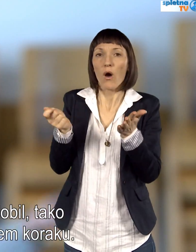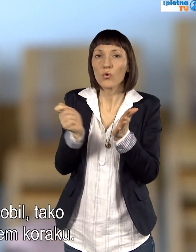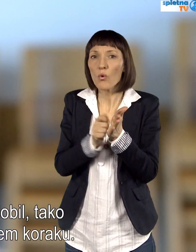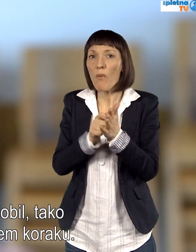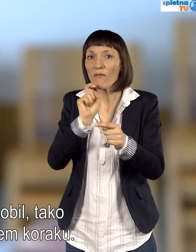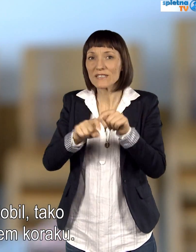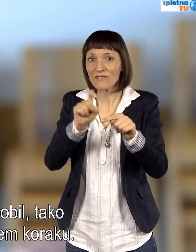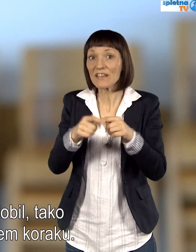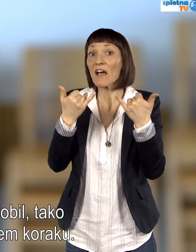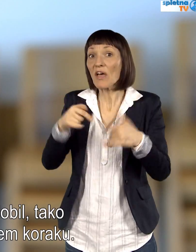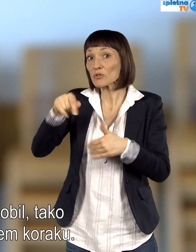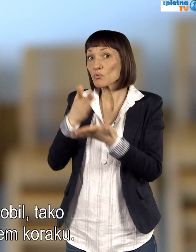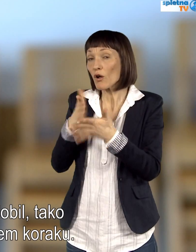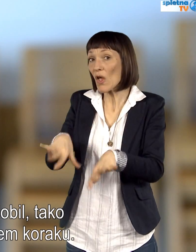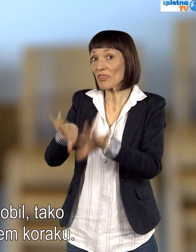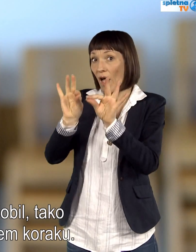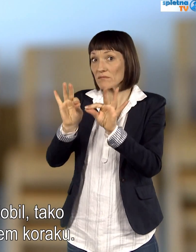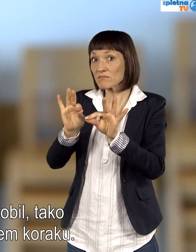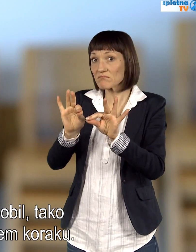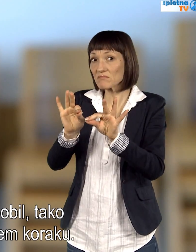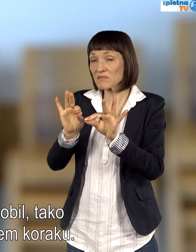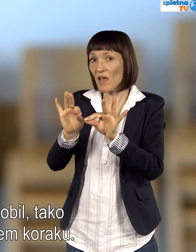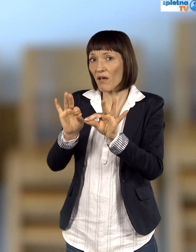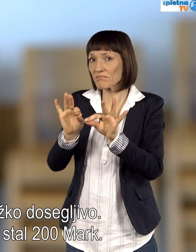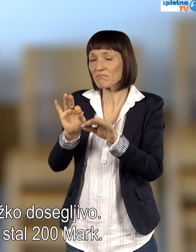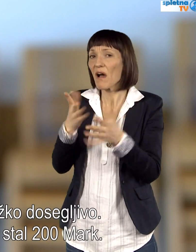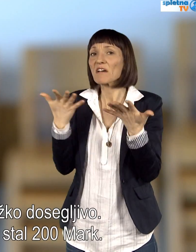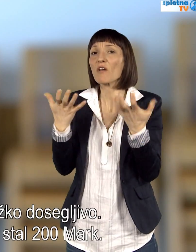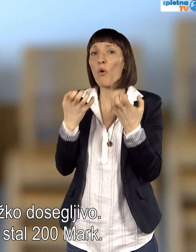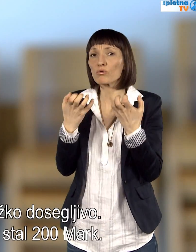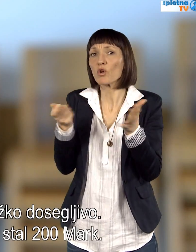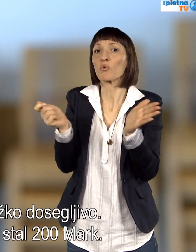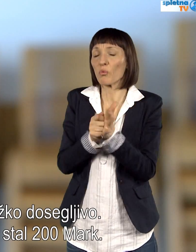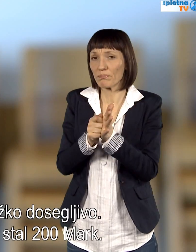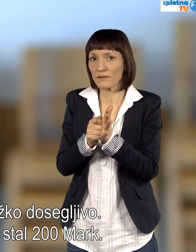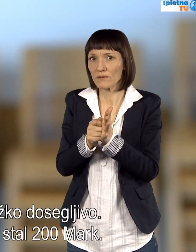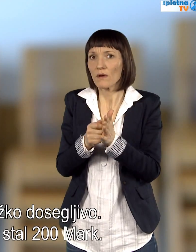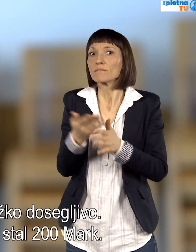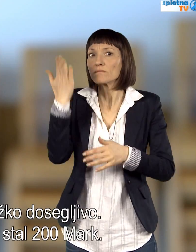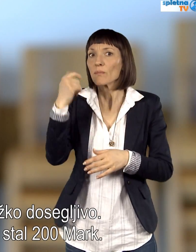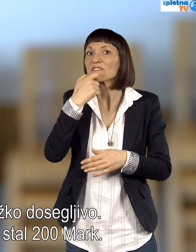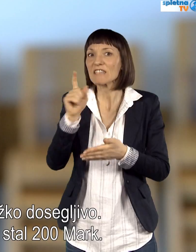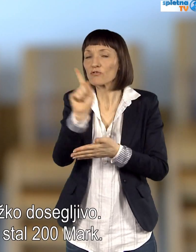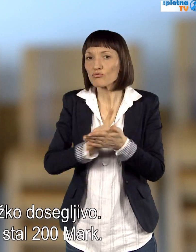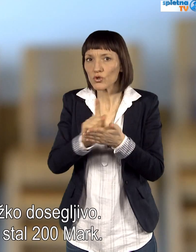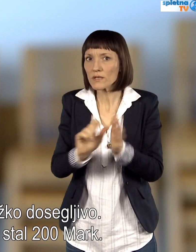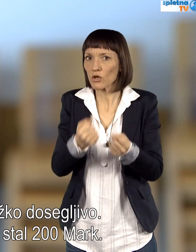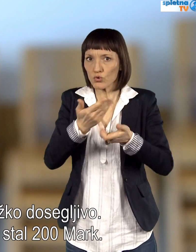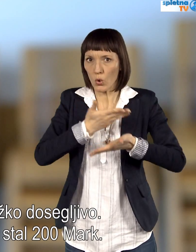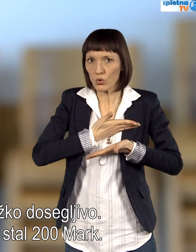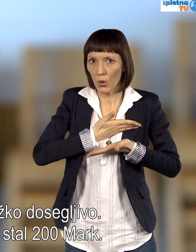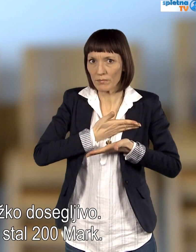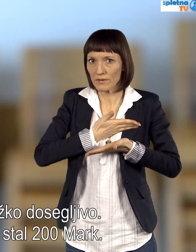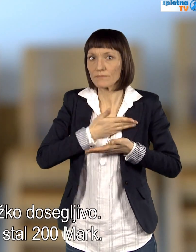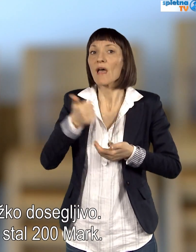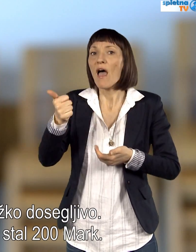danes, da dobiš v bistvu na vsakem koraku. Včasih je bilo to res težko dosegljivo. Ker recimo gram heroina je